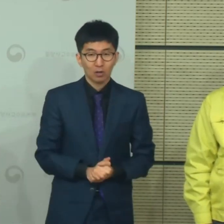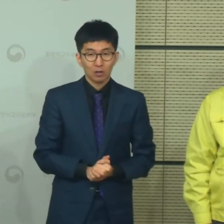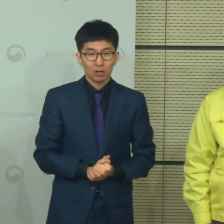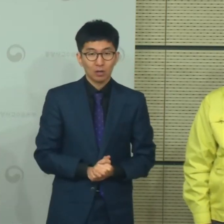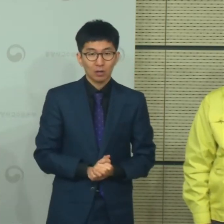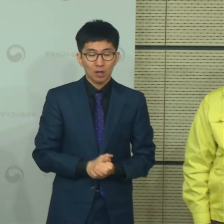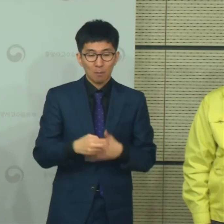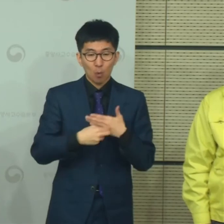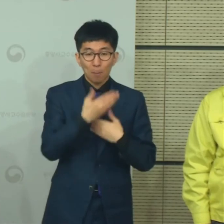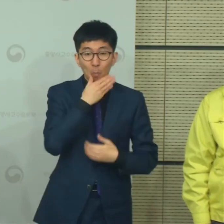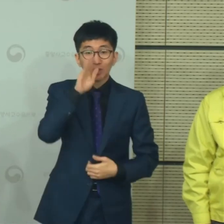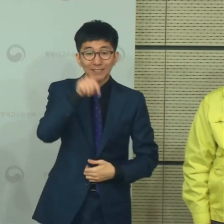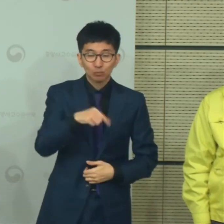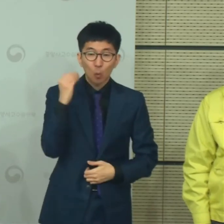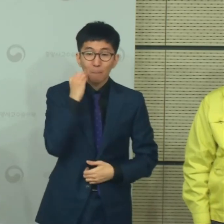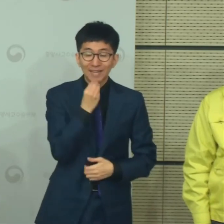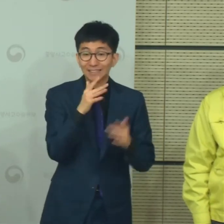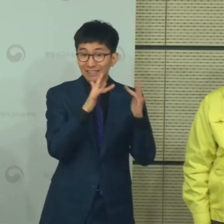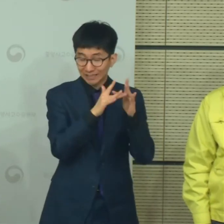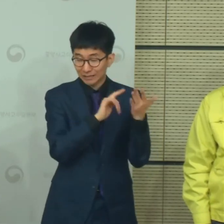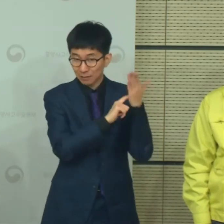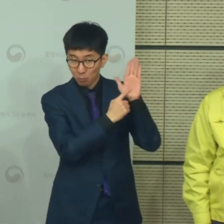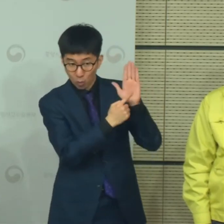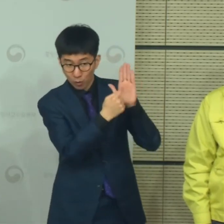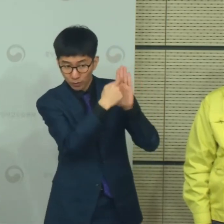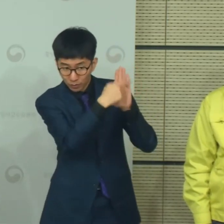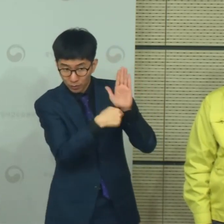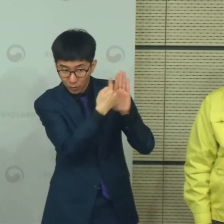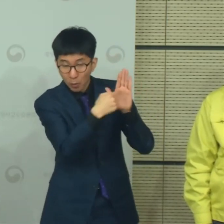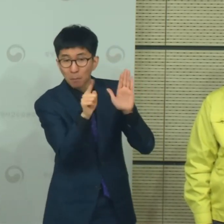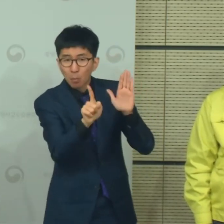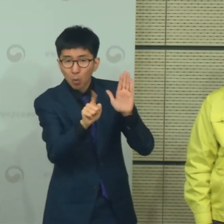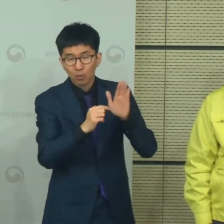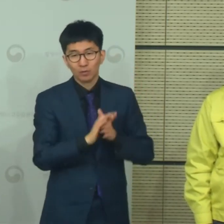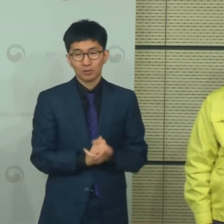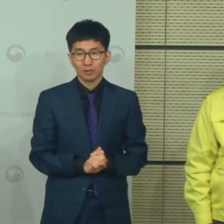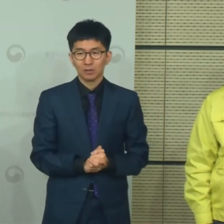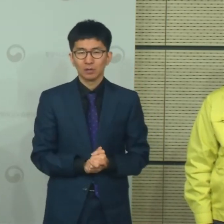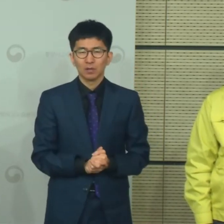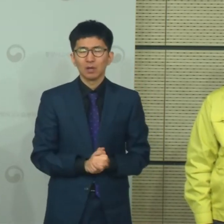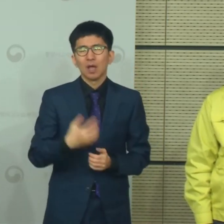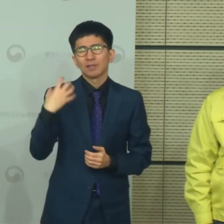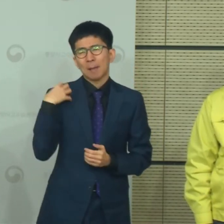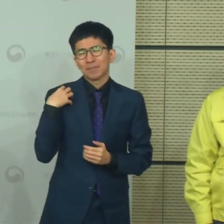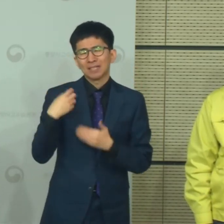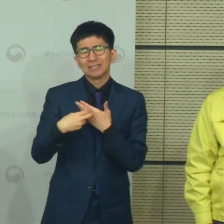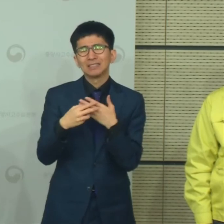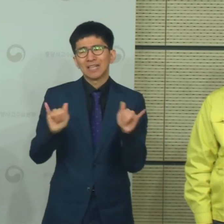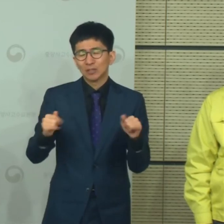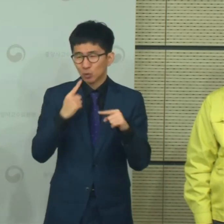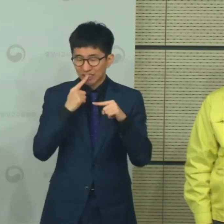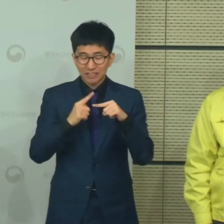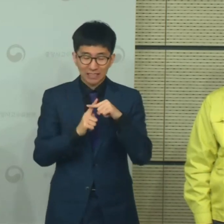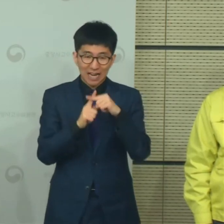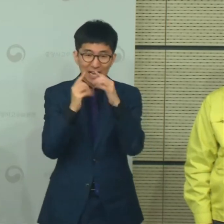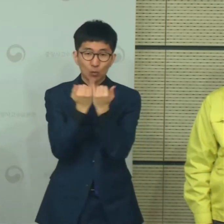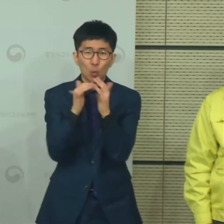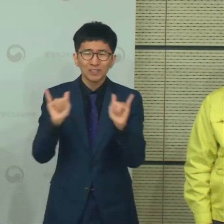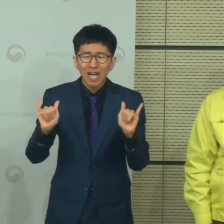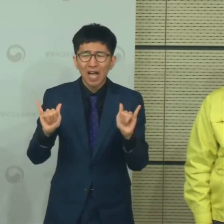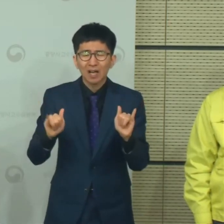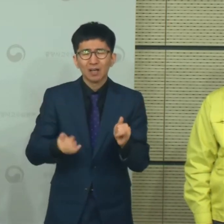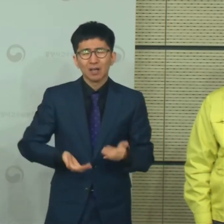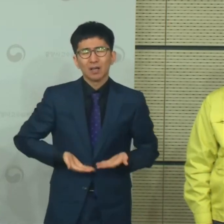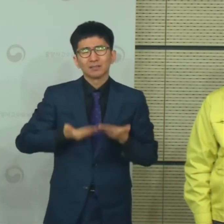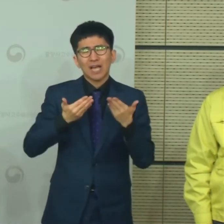잠깐 브리핑에서도 말씀드렸습니다만 그 이 부분을 담당해 주실 그 의료 인력에 대한 자원을 현재 받고